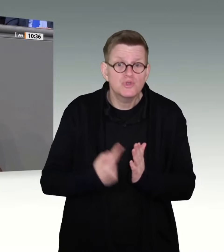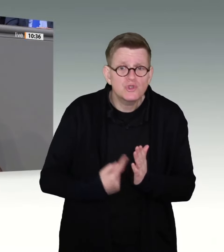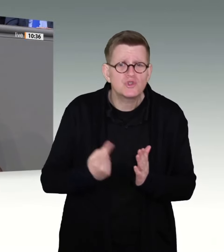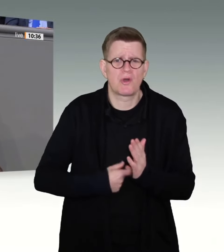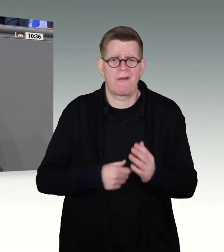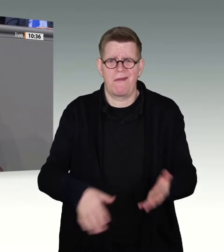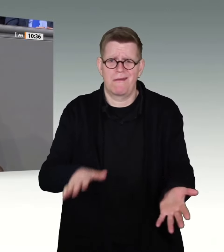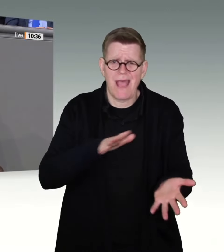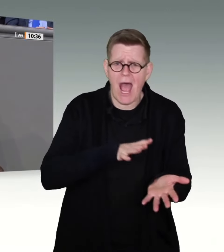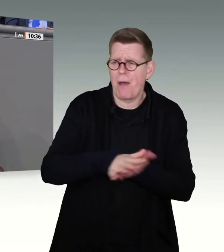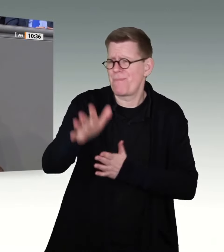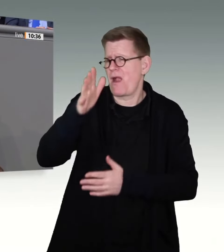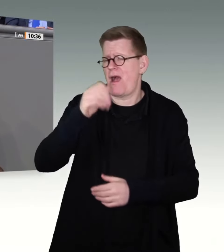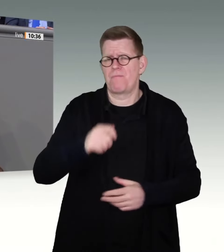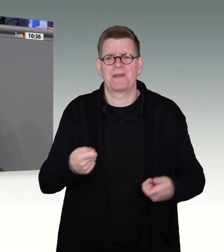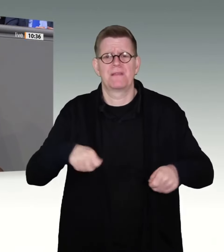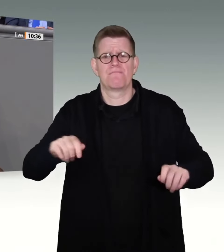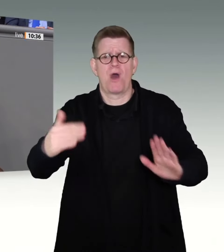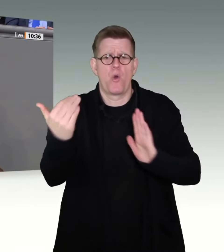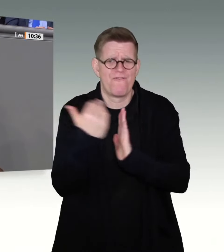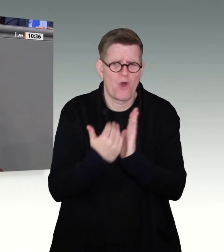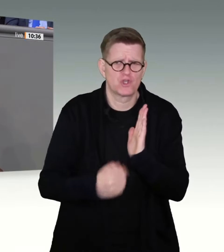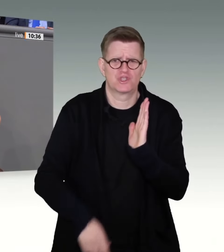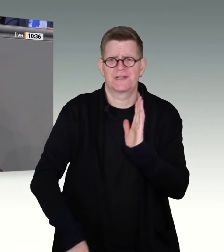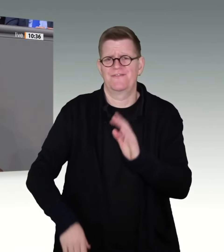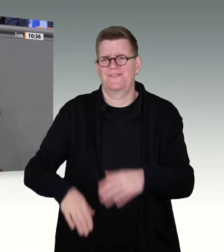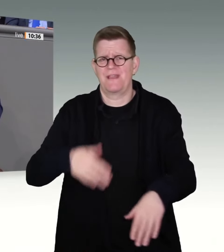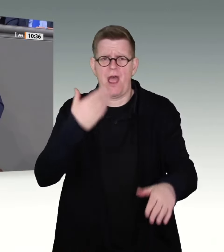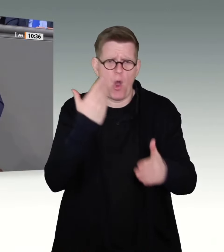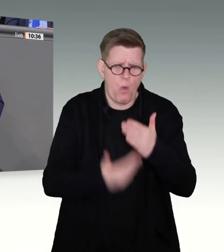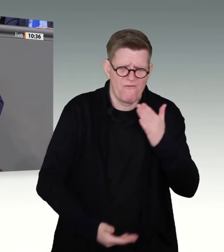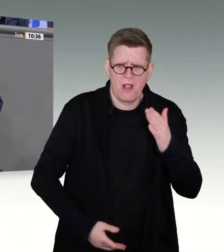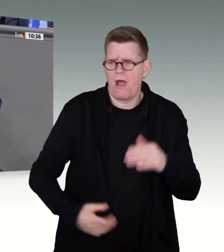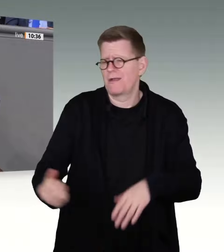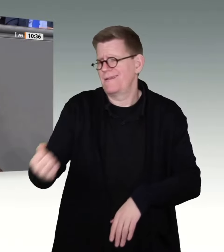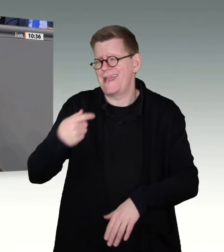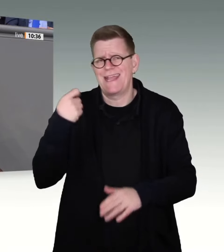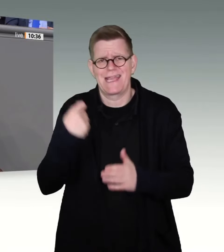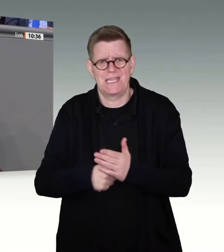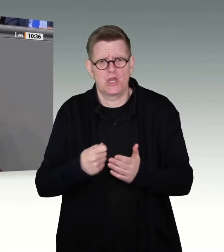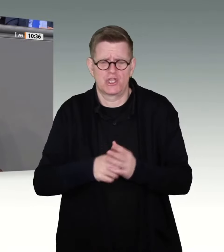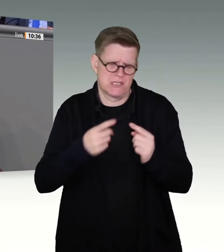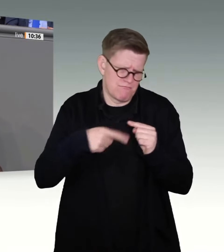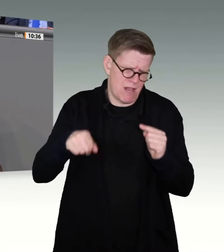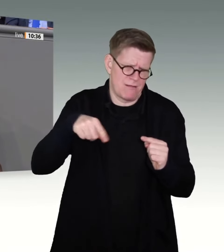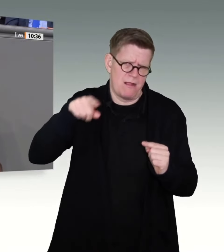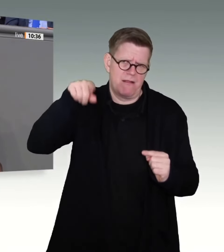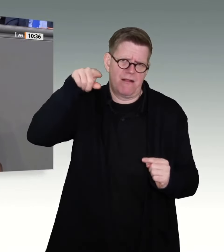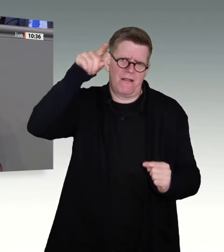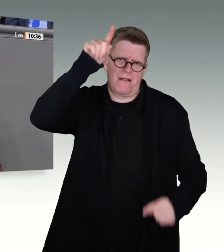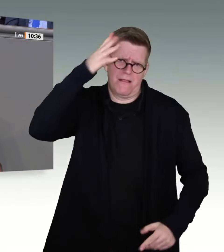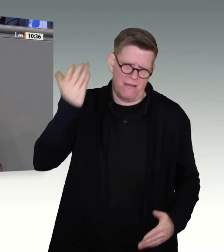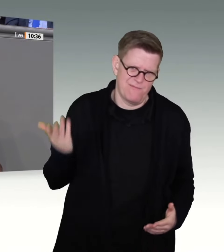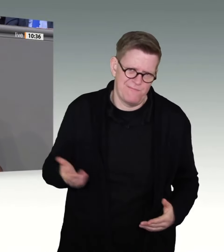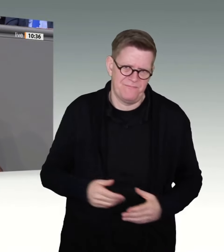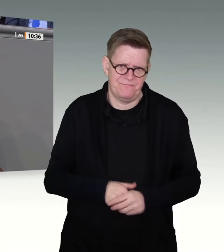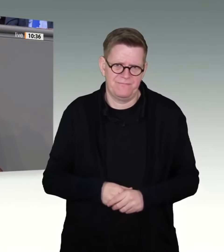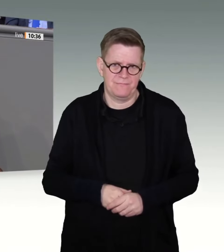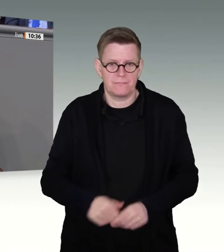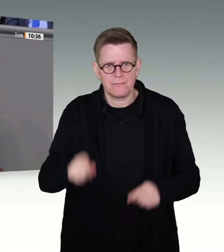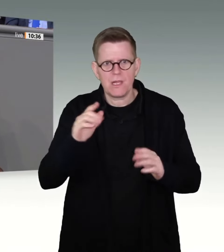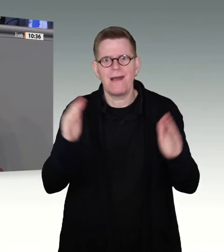Abgaben, Bauvorschriften, Auflagen und Energiekosten immer weiter in die Höhe treiben. So hat allein Ihr Dämmwahn